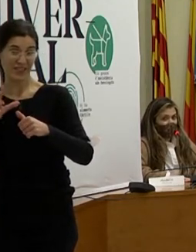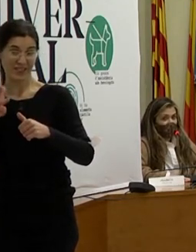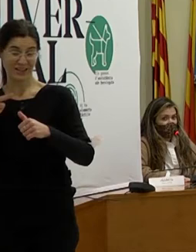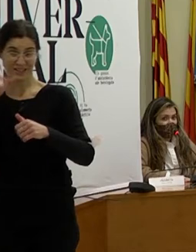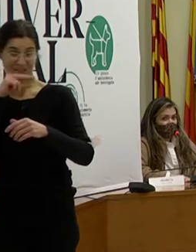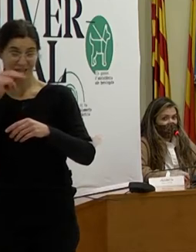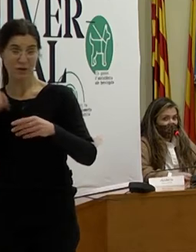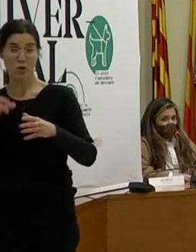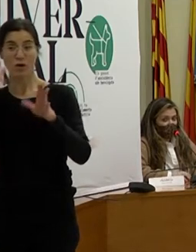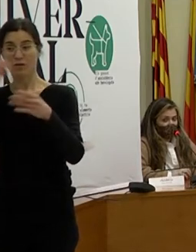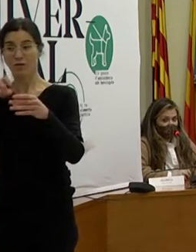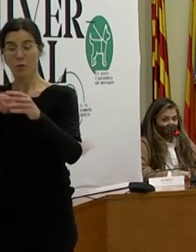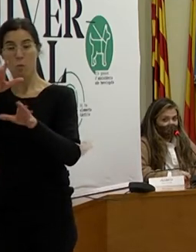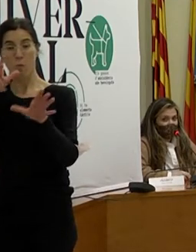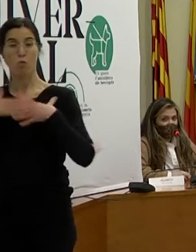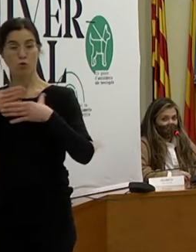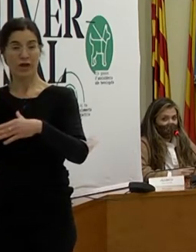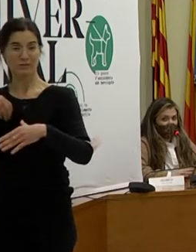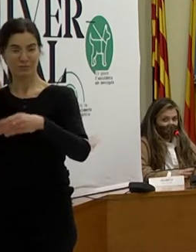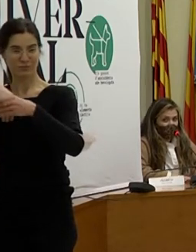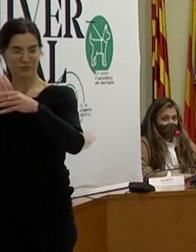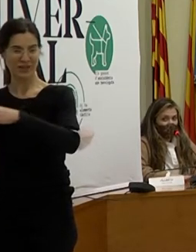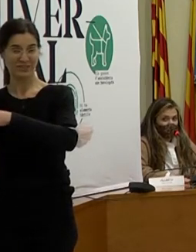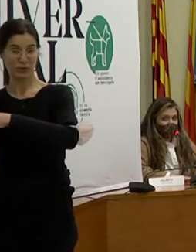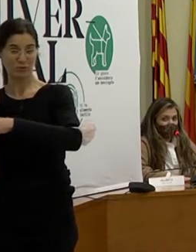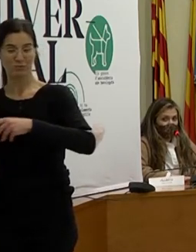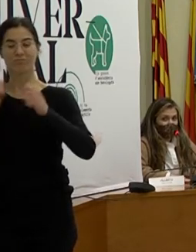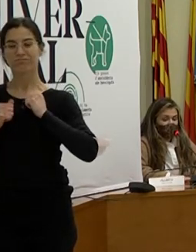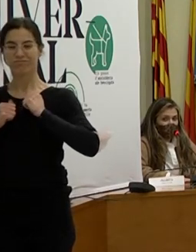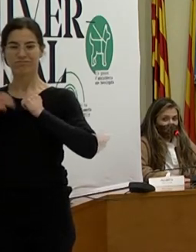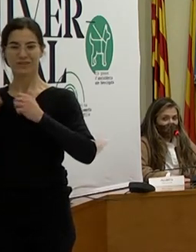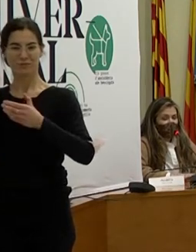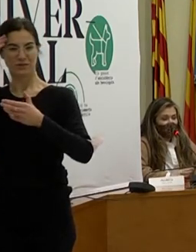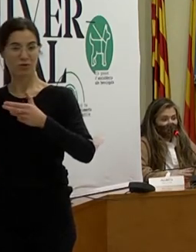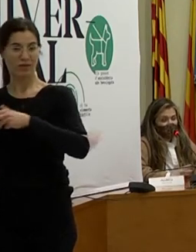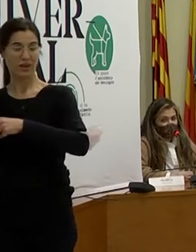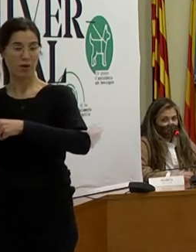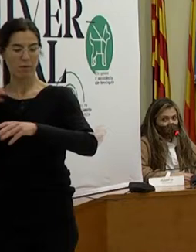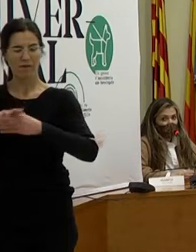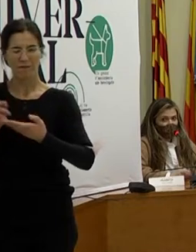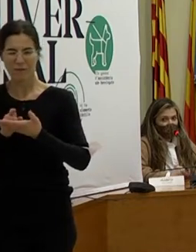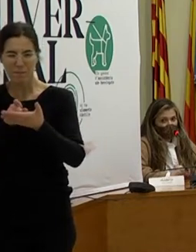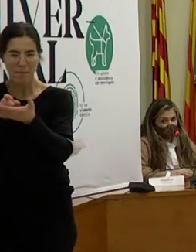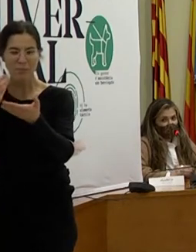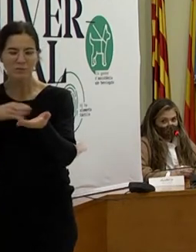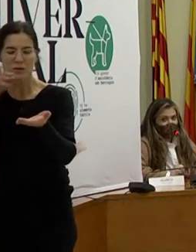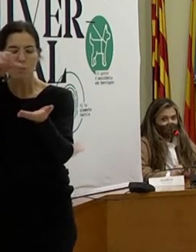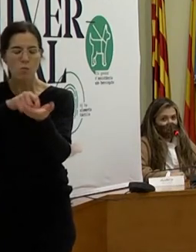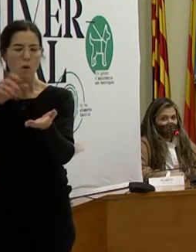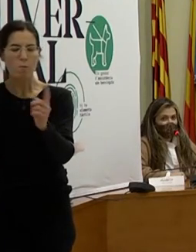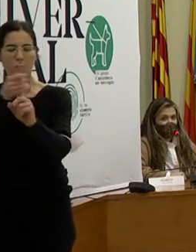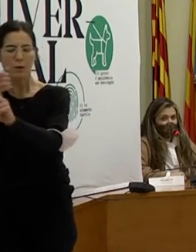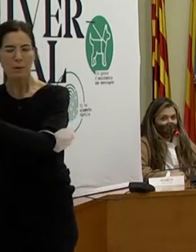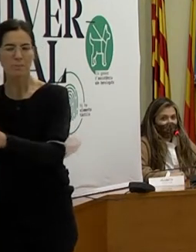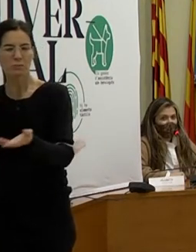voluntaris del Pla Marcell. Sortirem per Cardedeu a fer uns mapes dels punts que no són